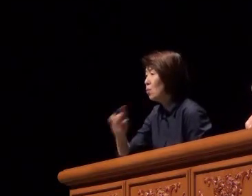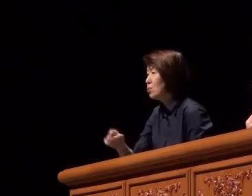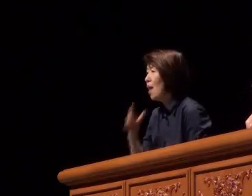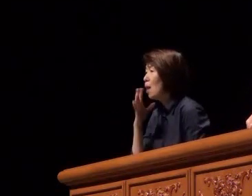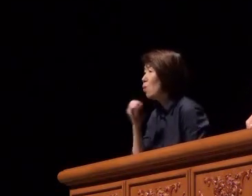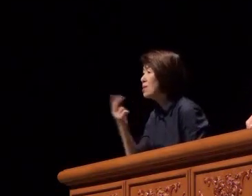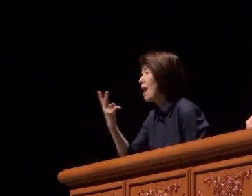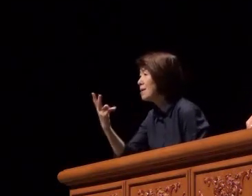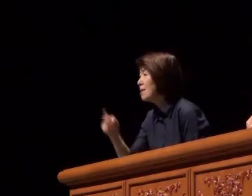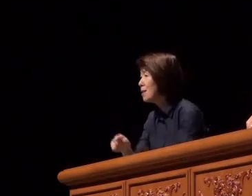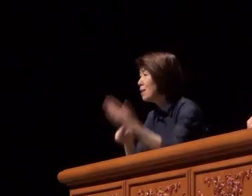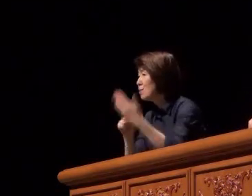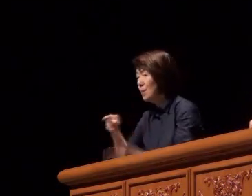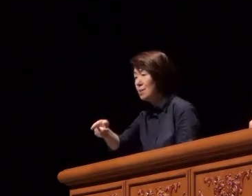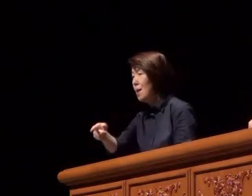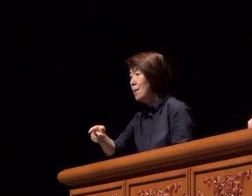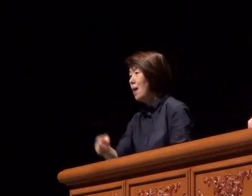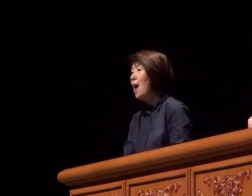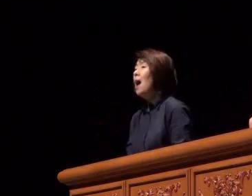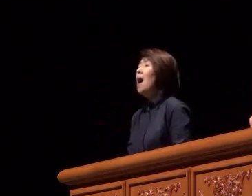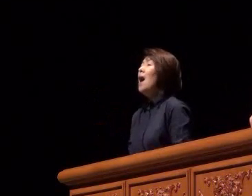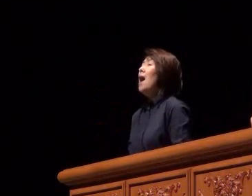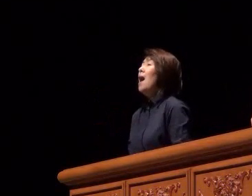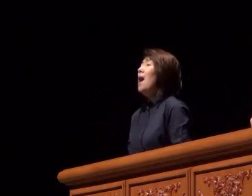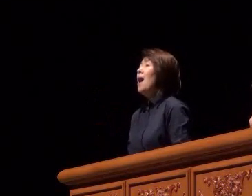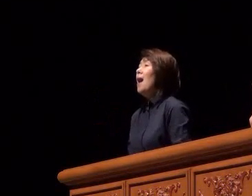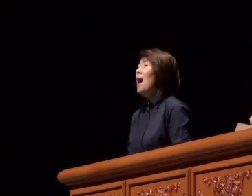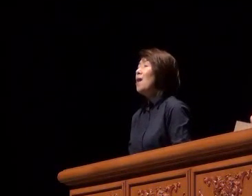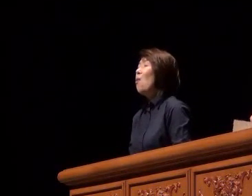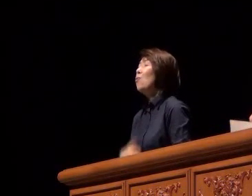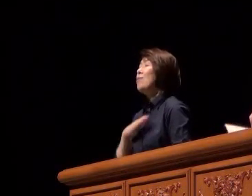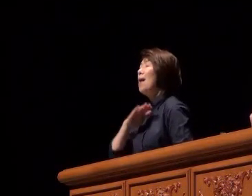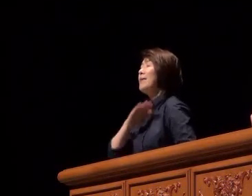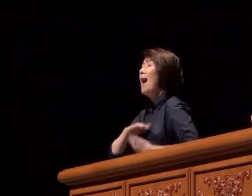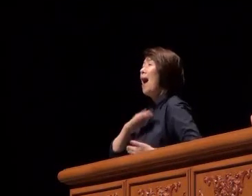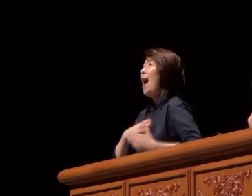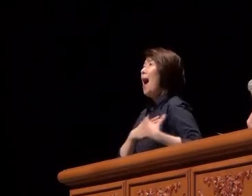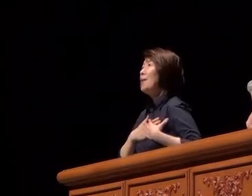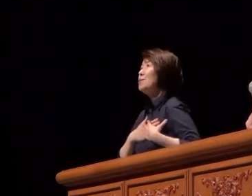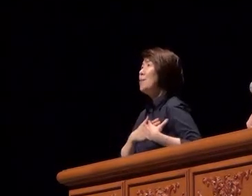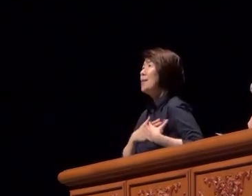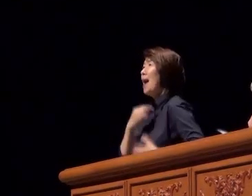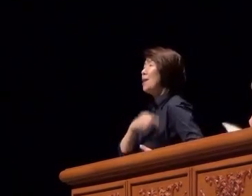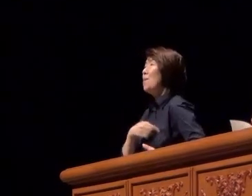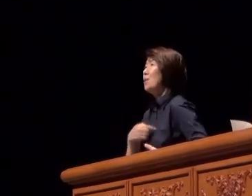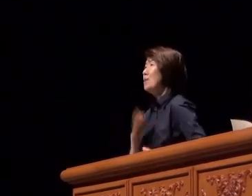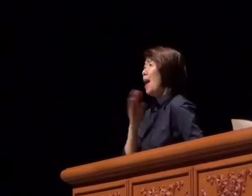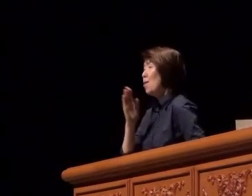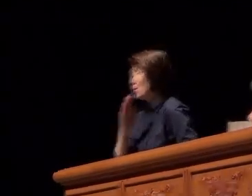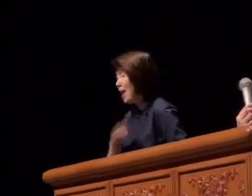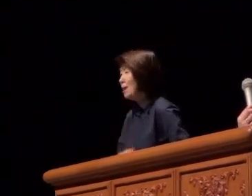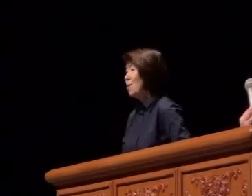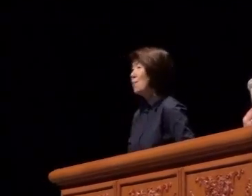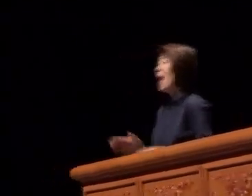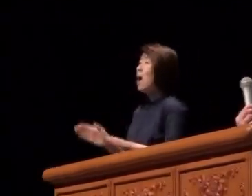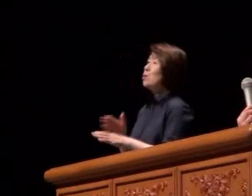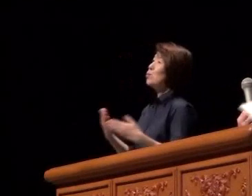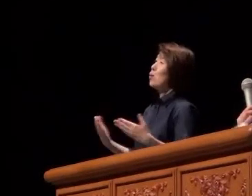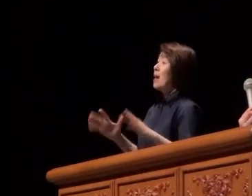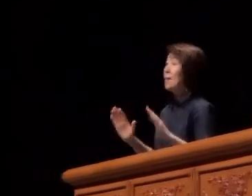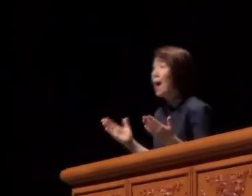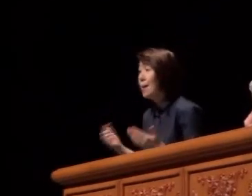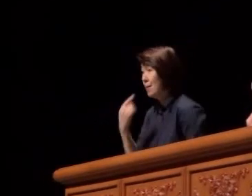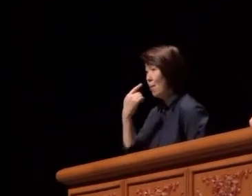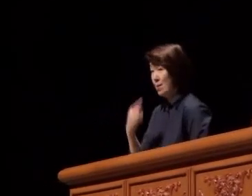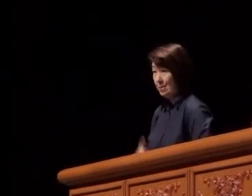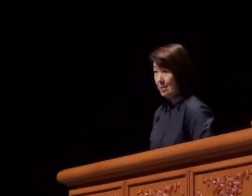いや、私はやっぱりこんなに張り詰めた気持ちでいるのは良くないと思いましたね。全くゆとりがない。でも